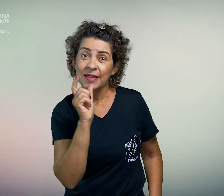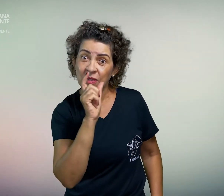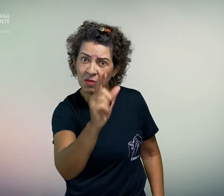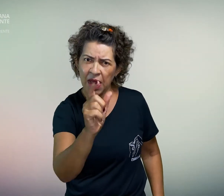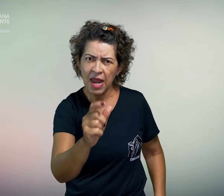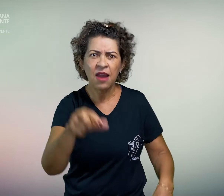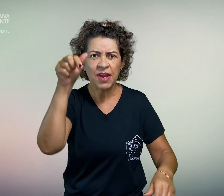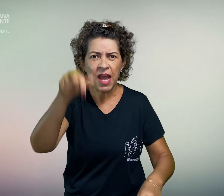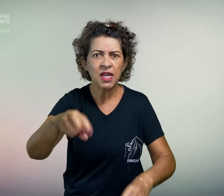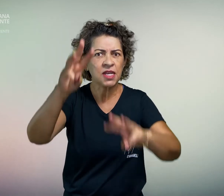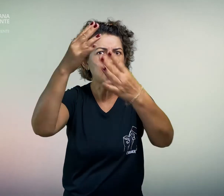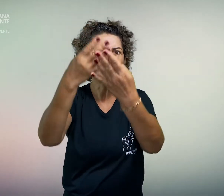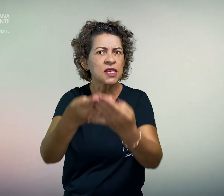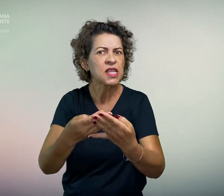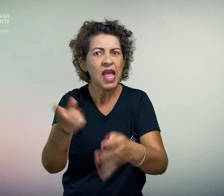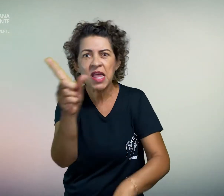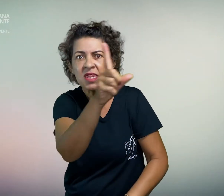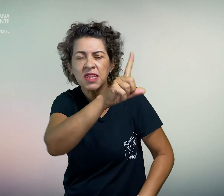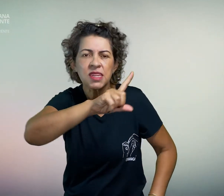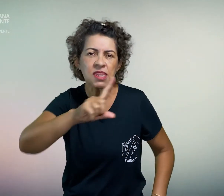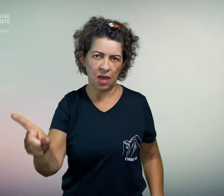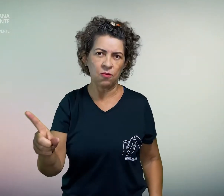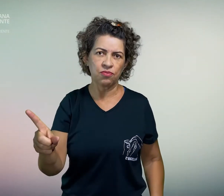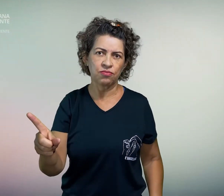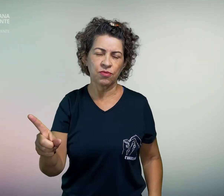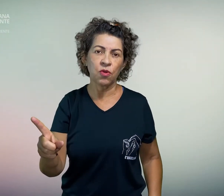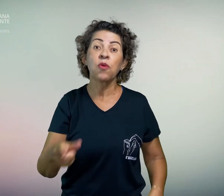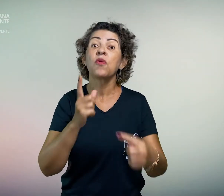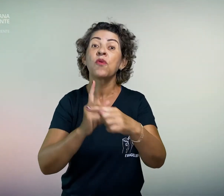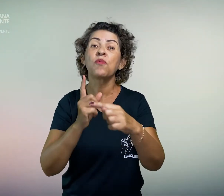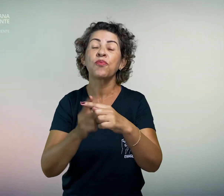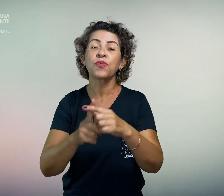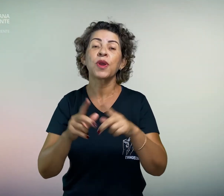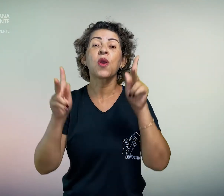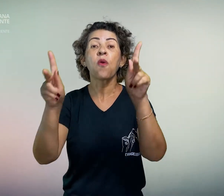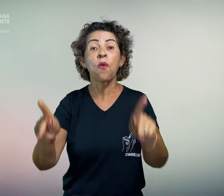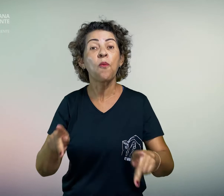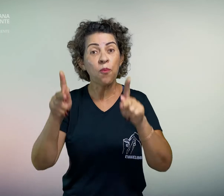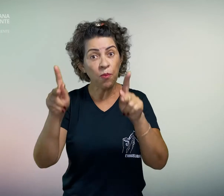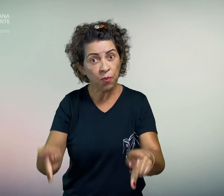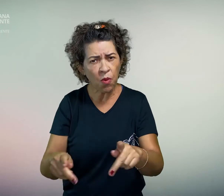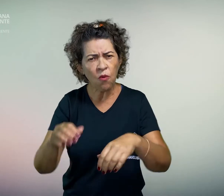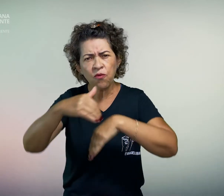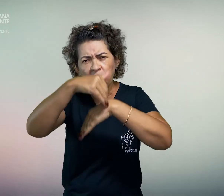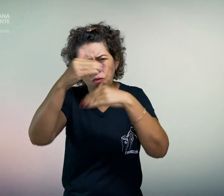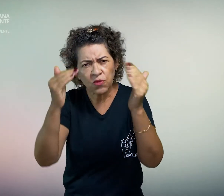não citarão mais esse provérbio em Israel, pois todos me